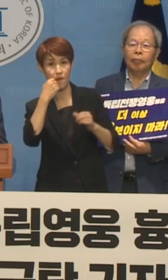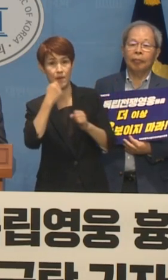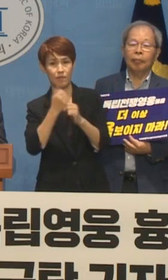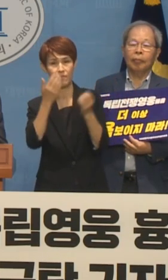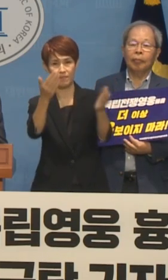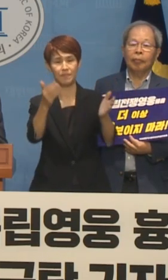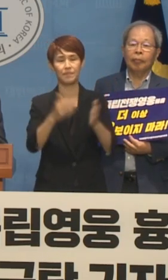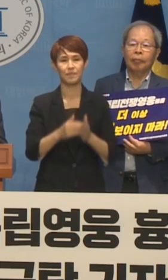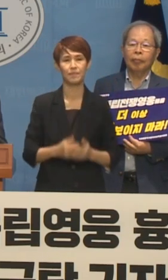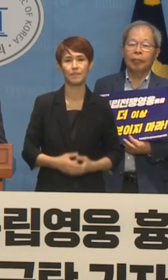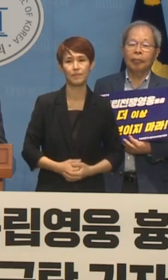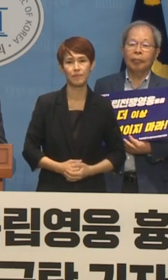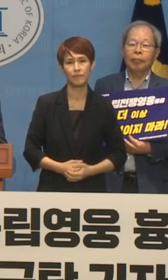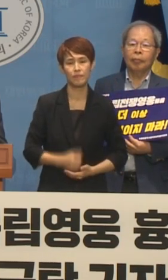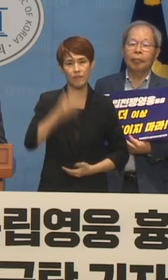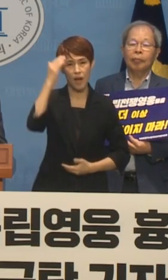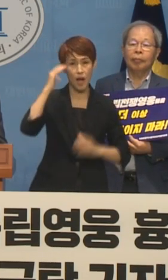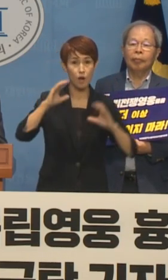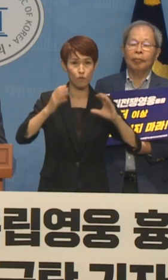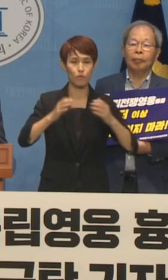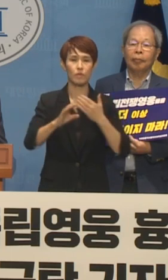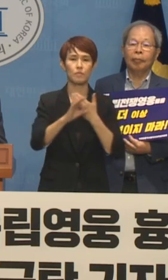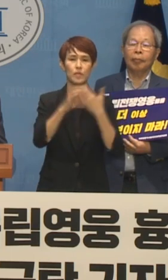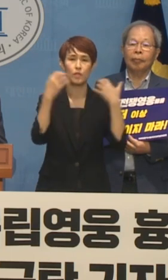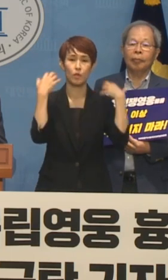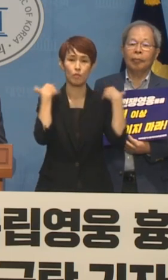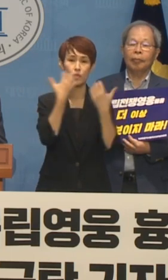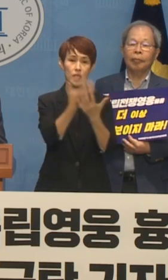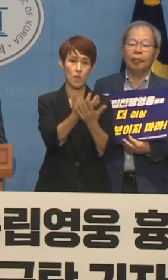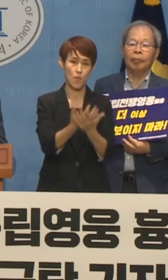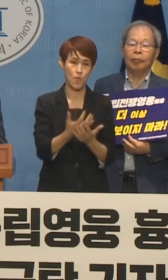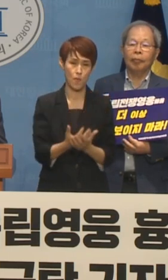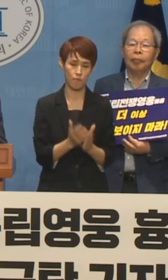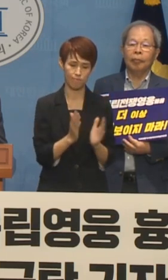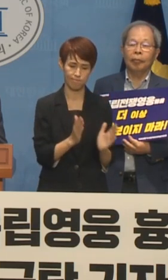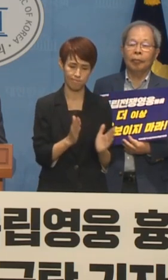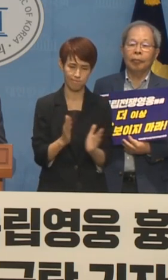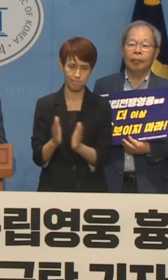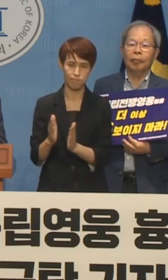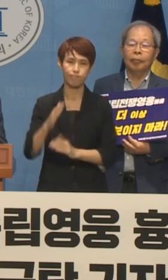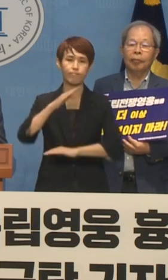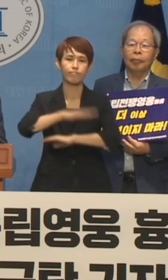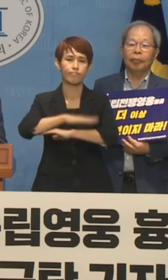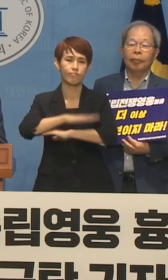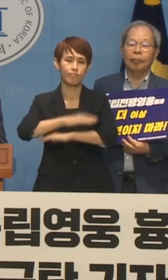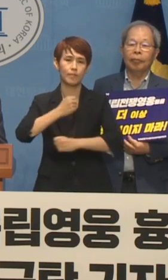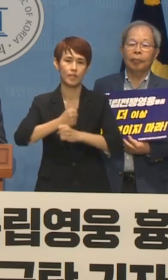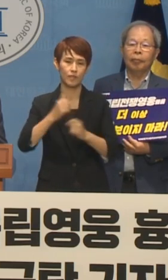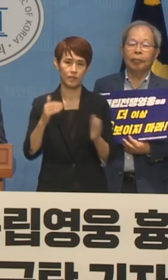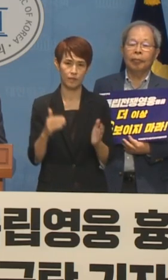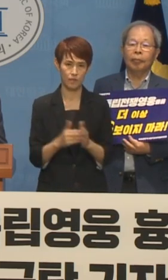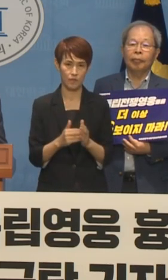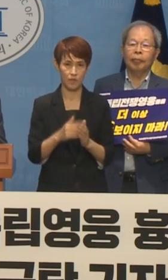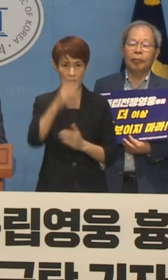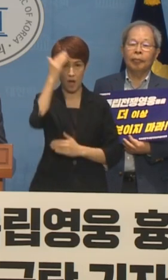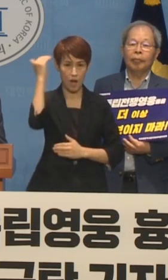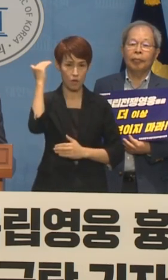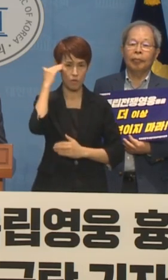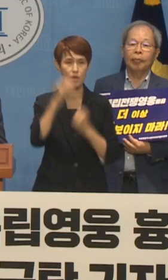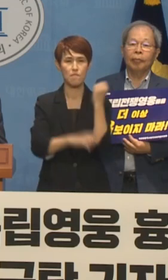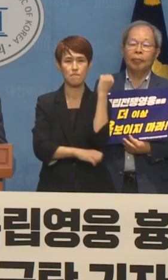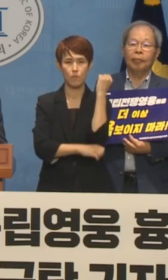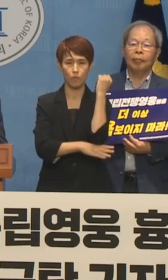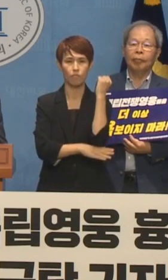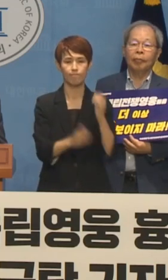만들었습니다. 대한민국 임시정부 자료집을 간행하여 대한민국의 뿌리를